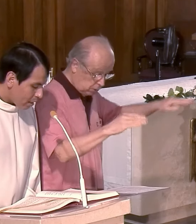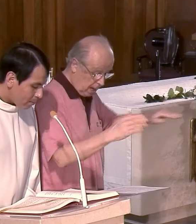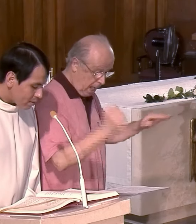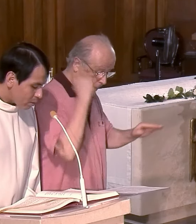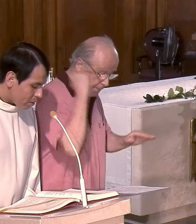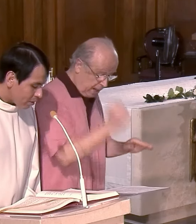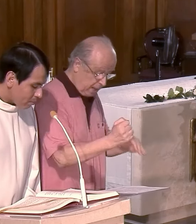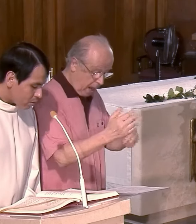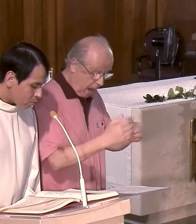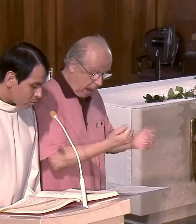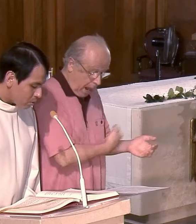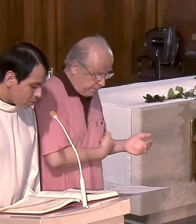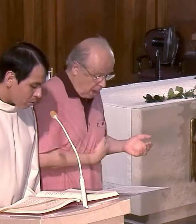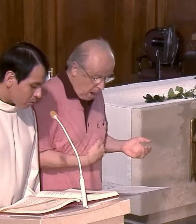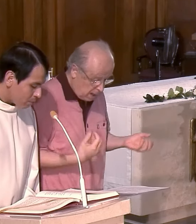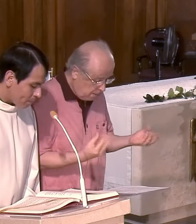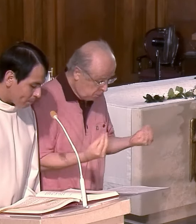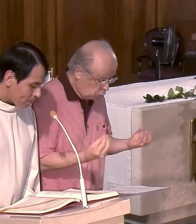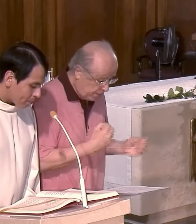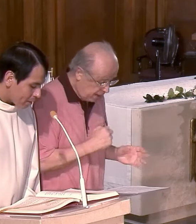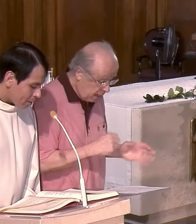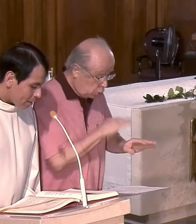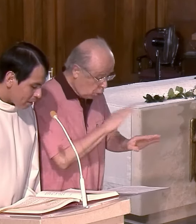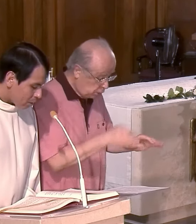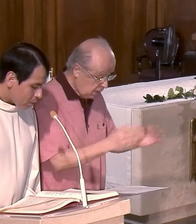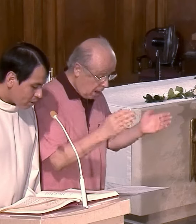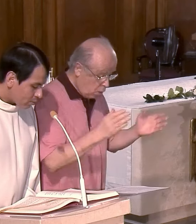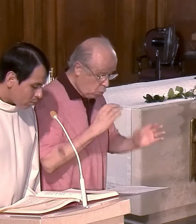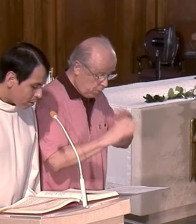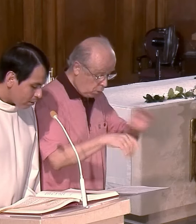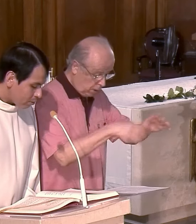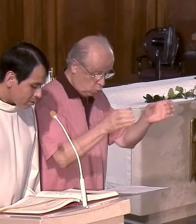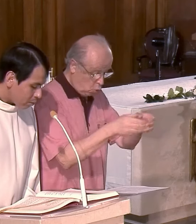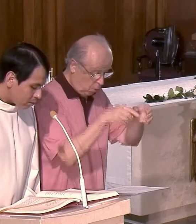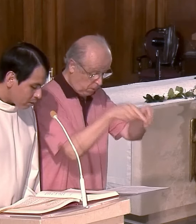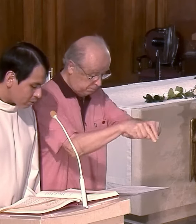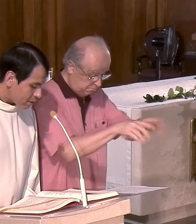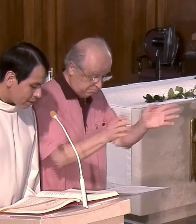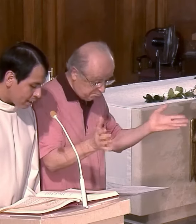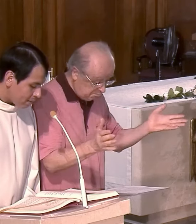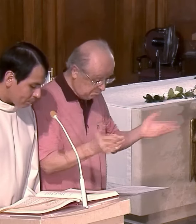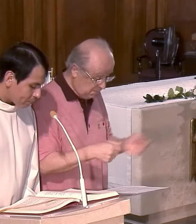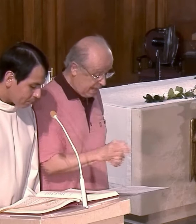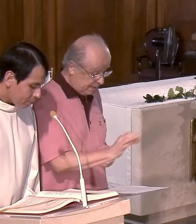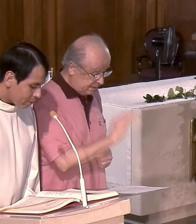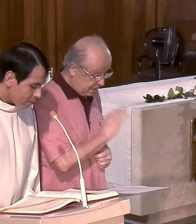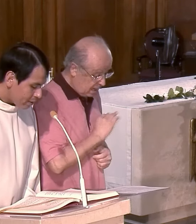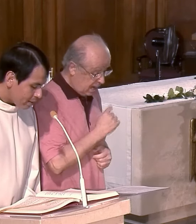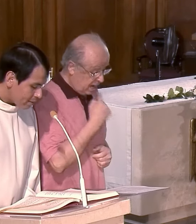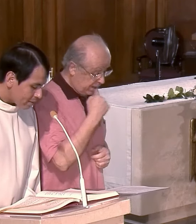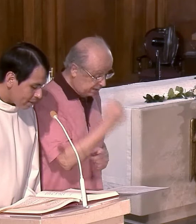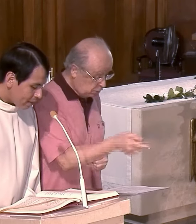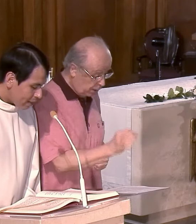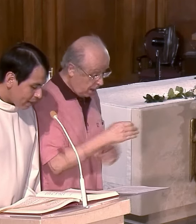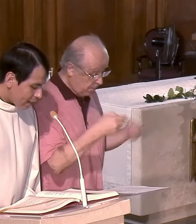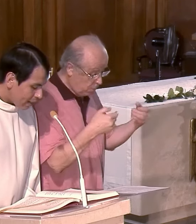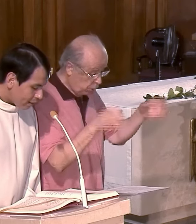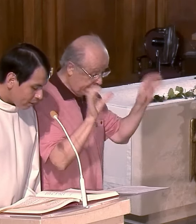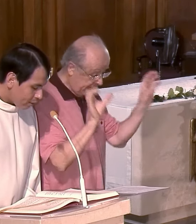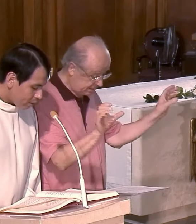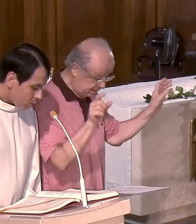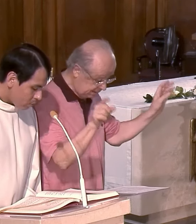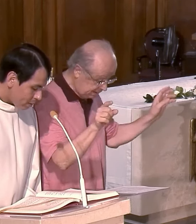prueba a ver si guarda mi instrucción o no. He oído las murmuraciones de los hijos de Israel. Diles: